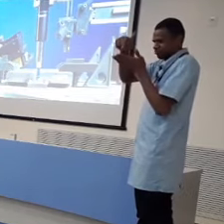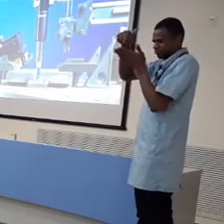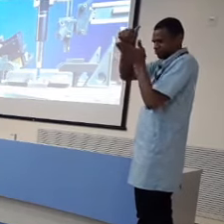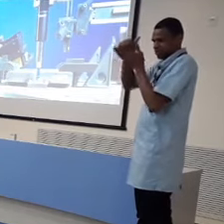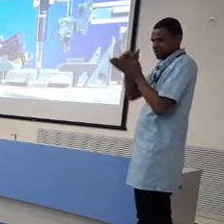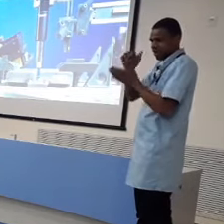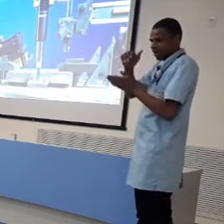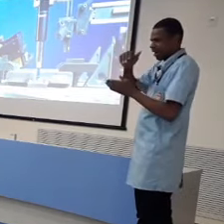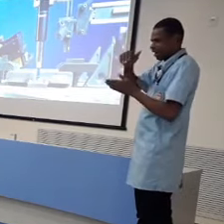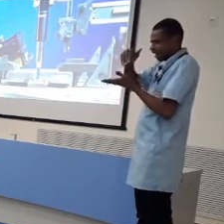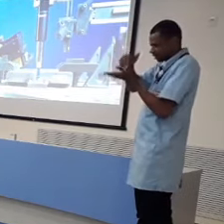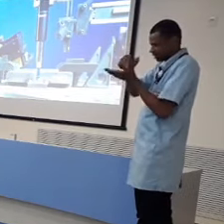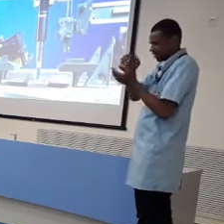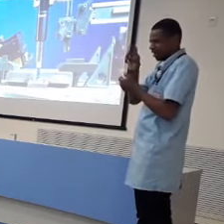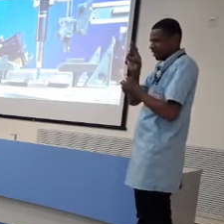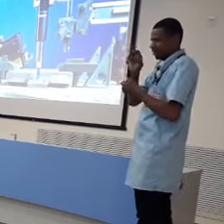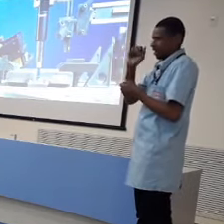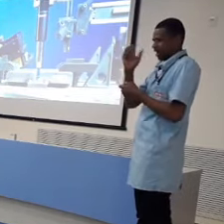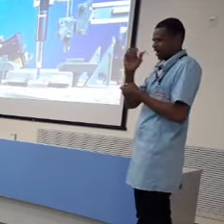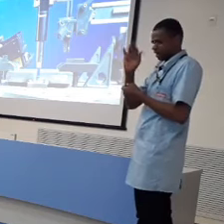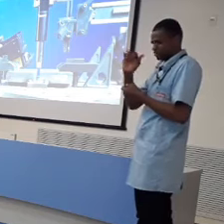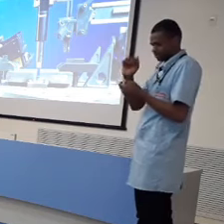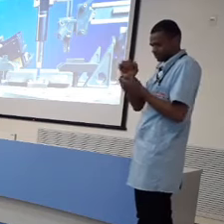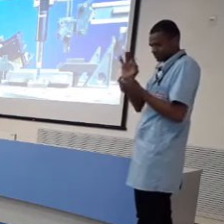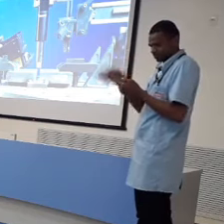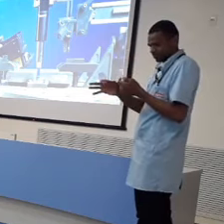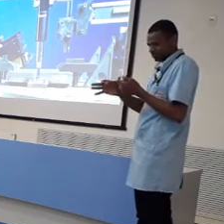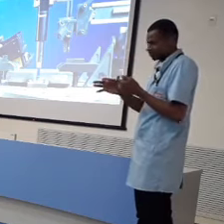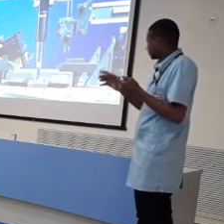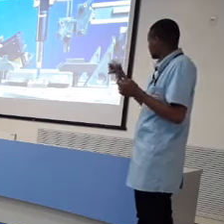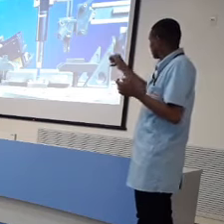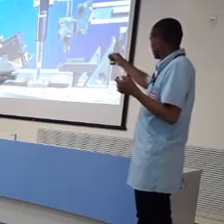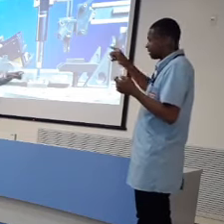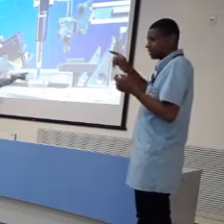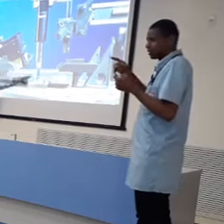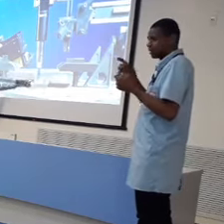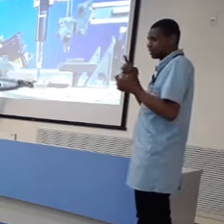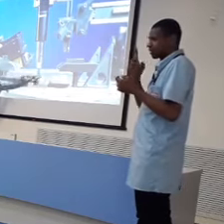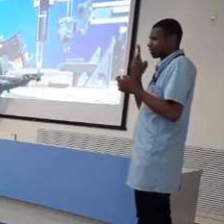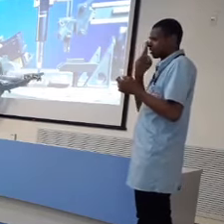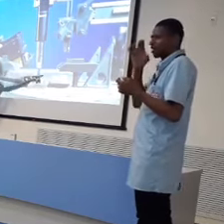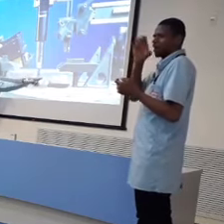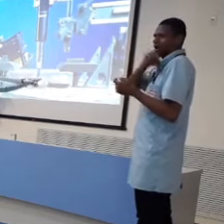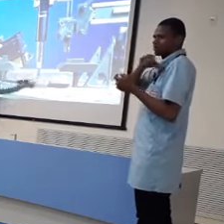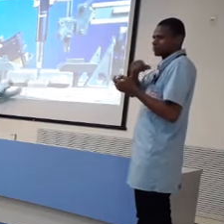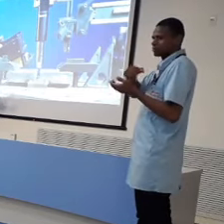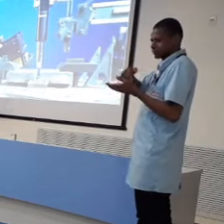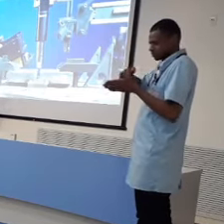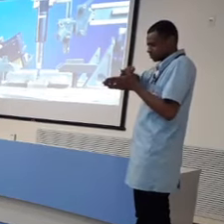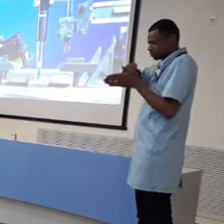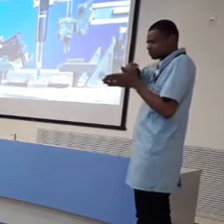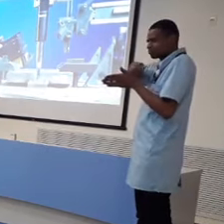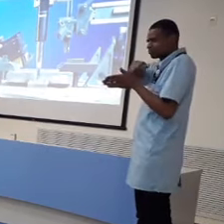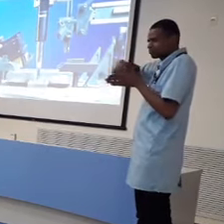Principalmente passes. Você vai precisar dar muito menos passes do que se fosse o chanfro.